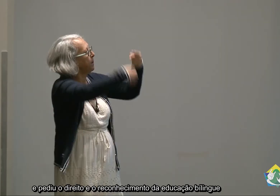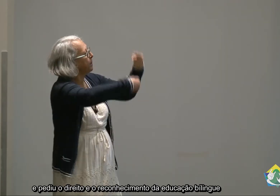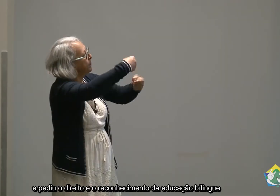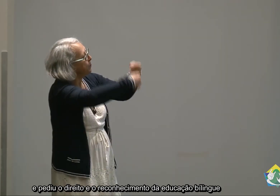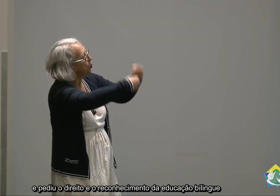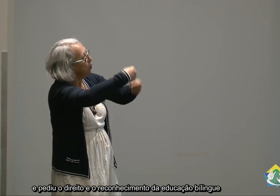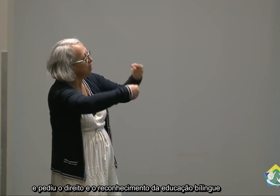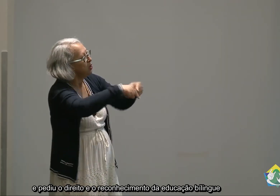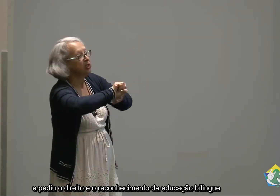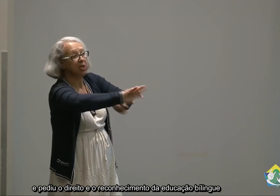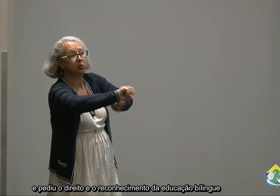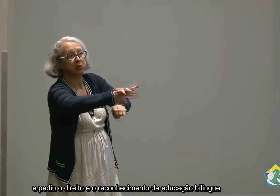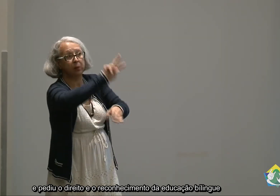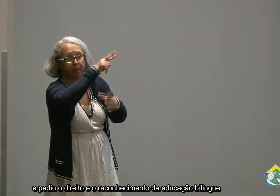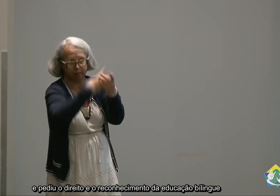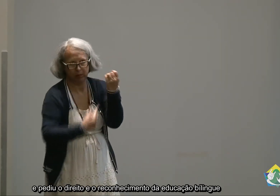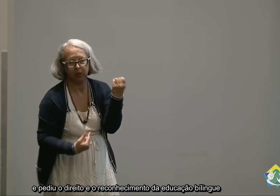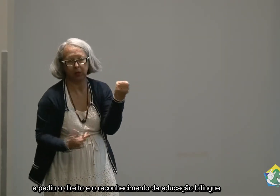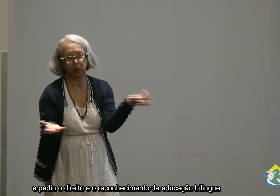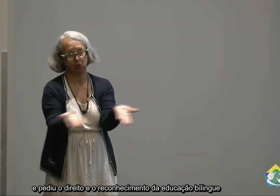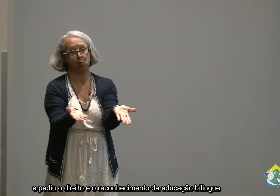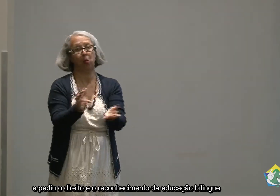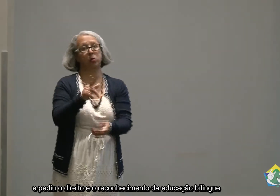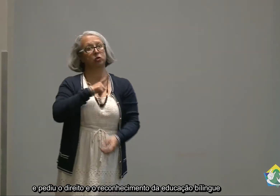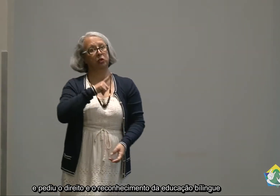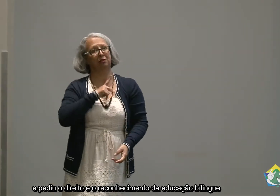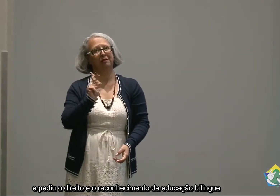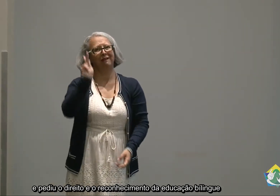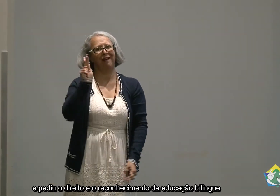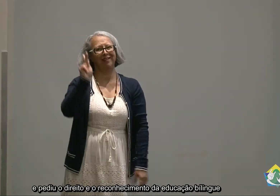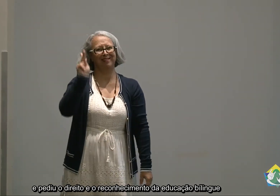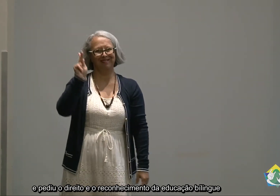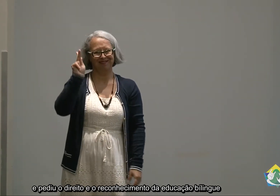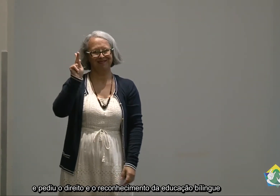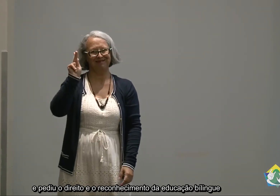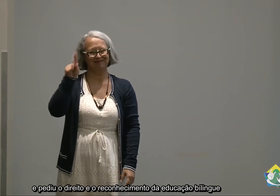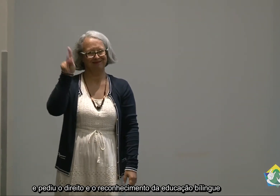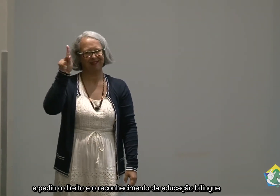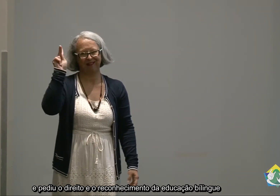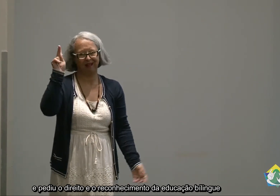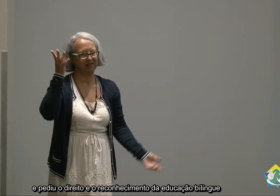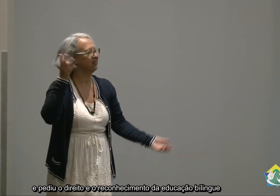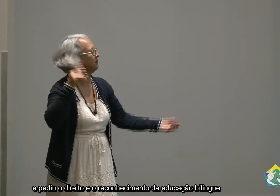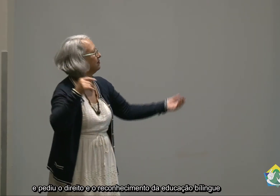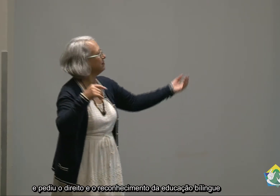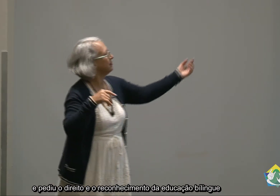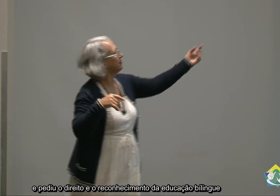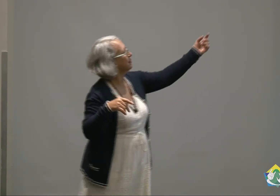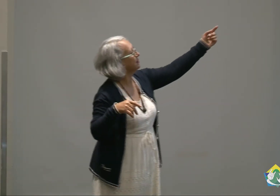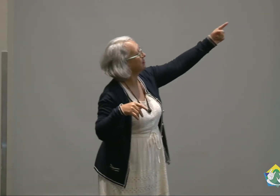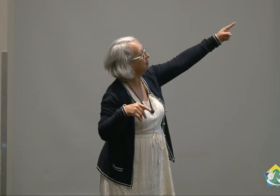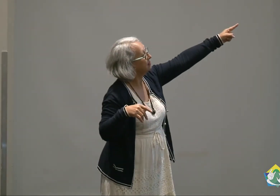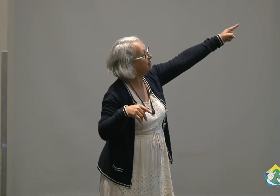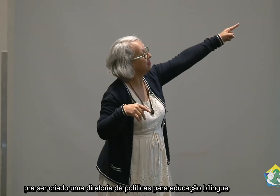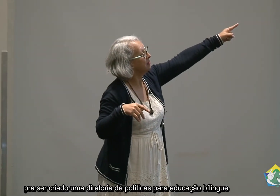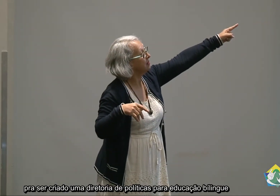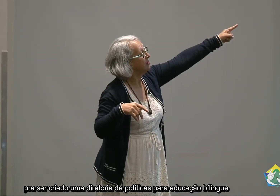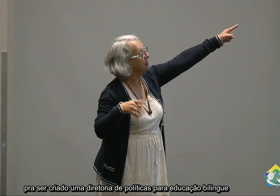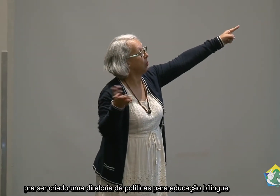que pediu o direito e o reconhecimento da educação bilíngue para ser criada